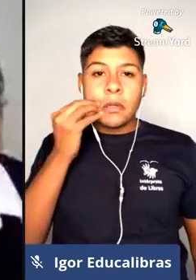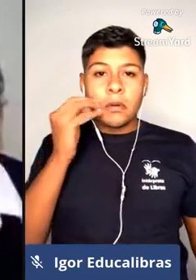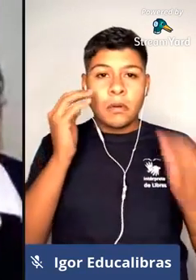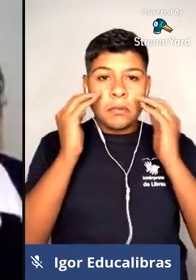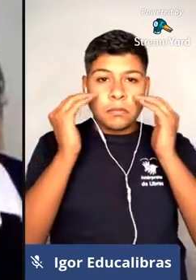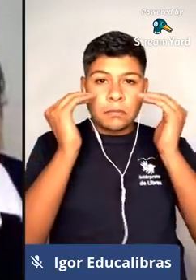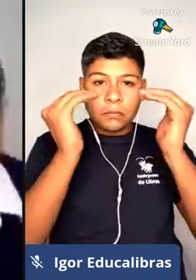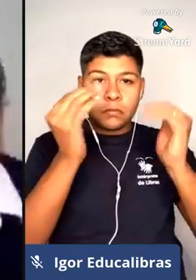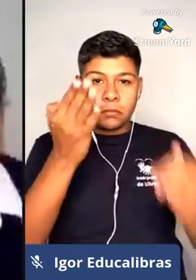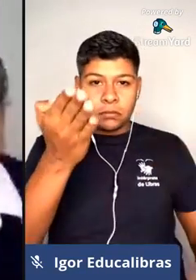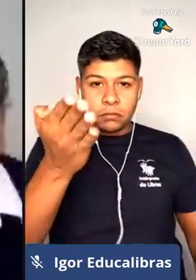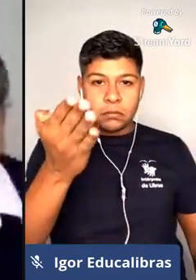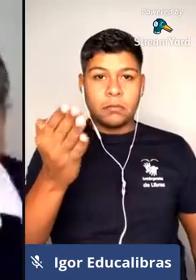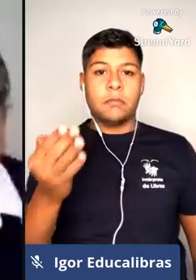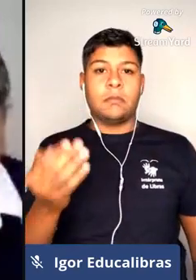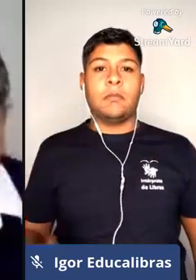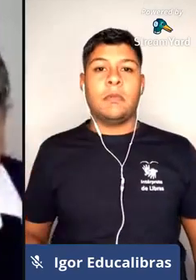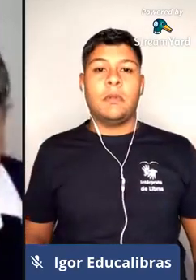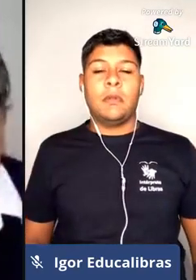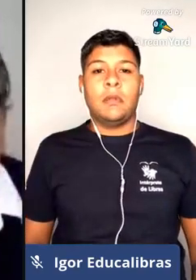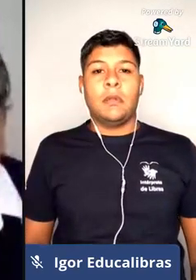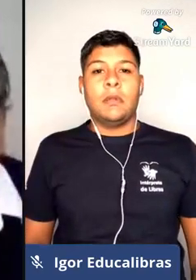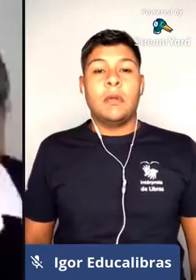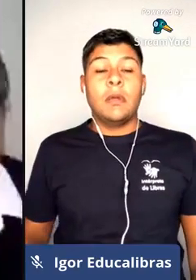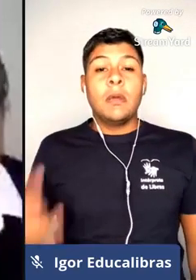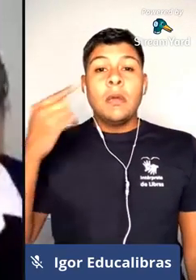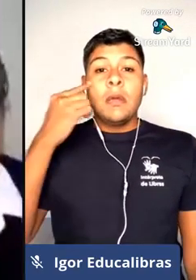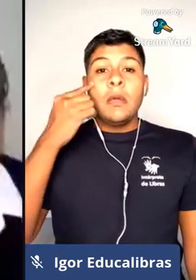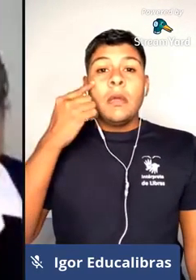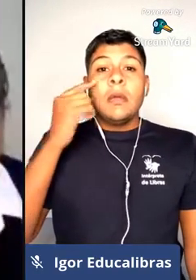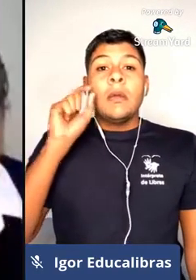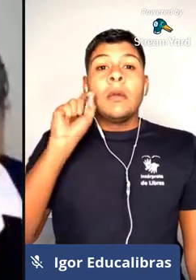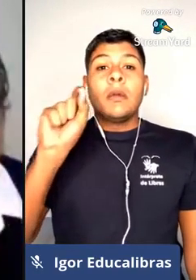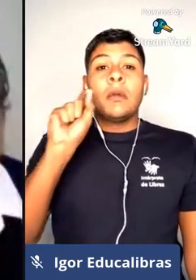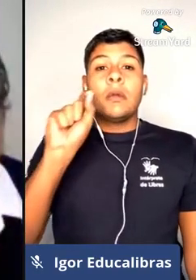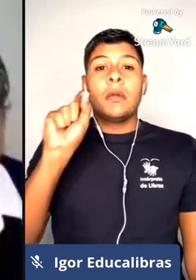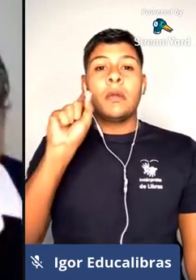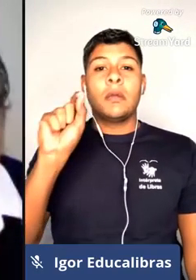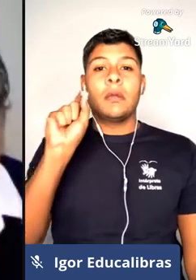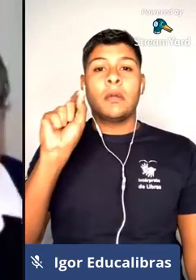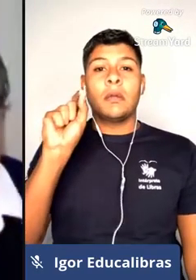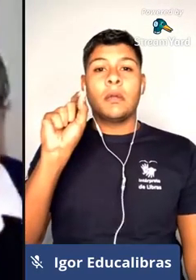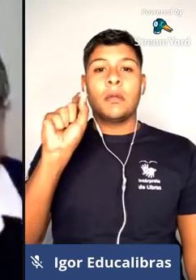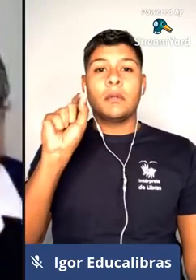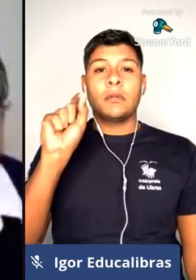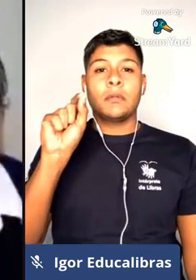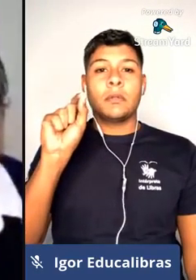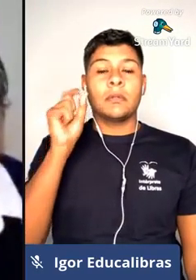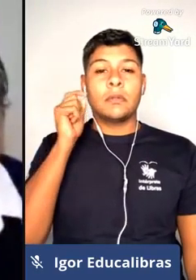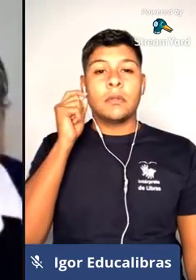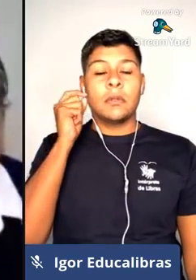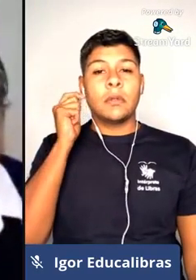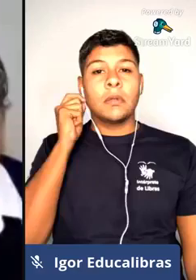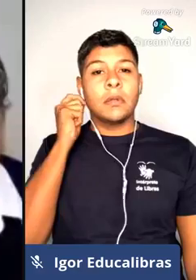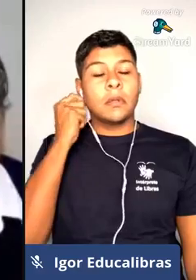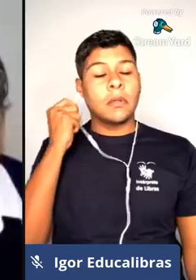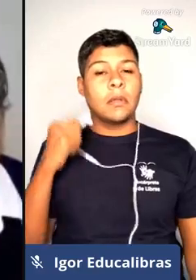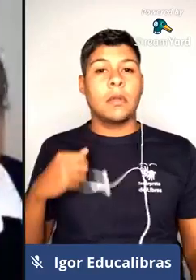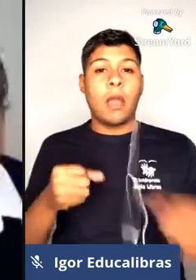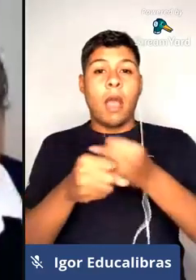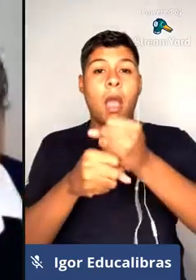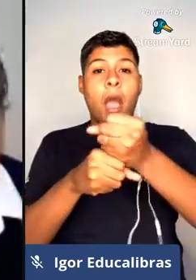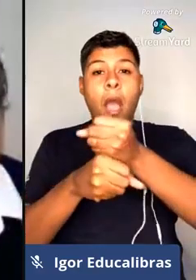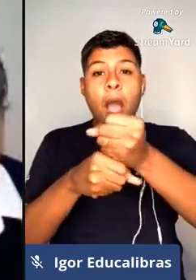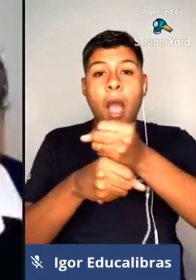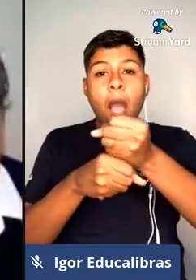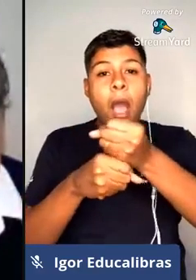vocês. E penso que durante esses anos todos